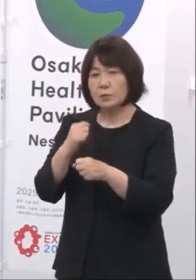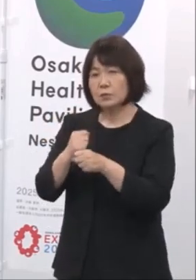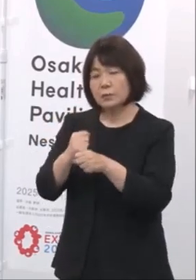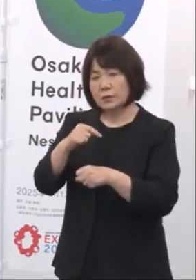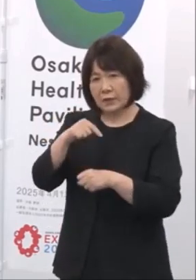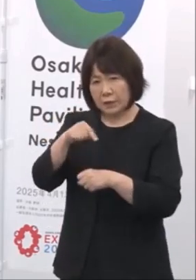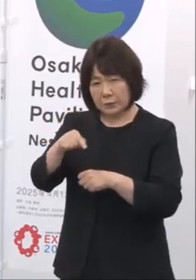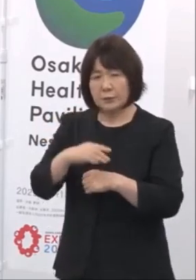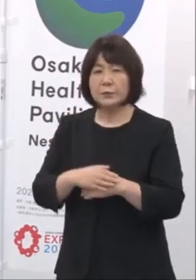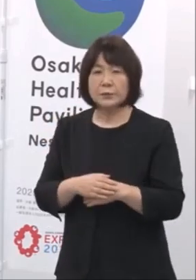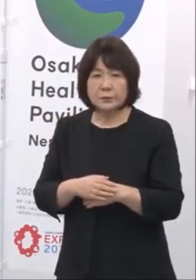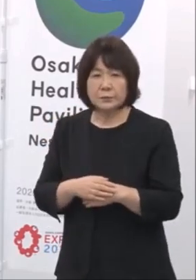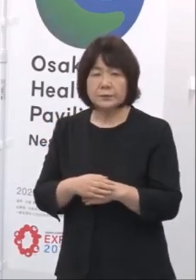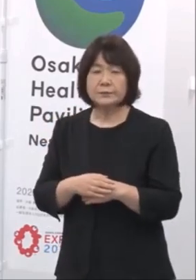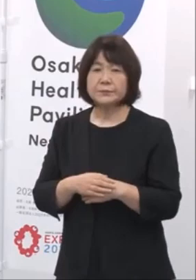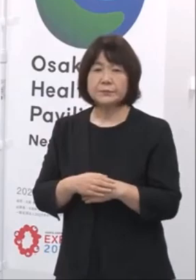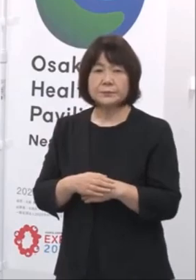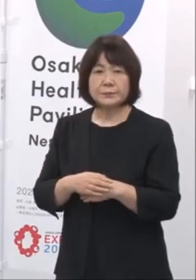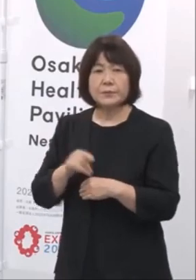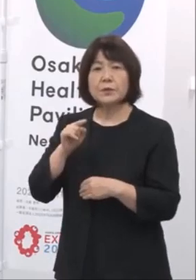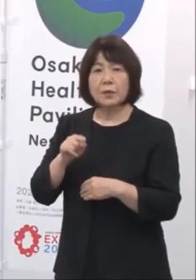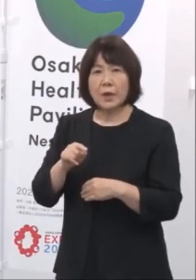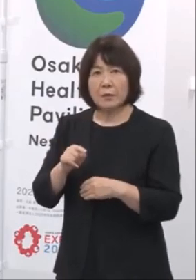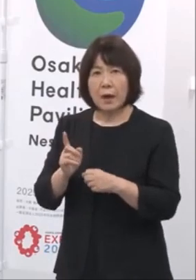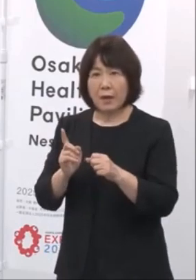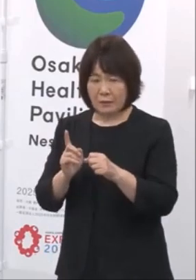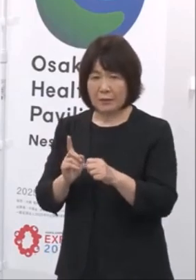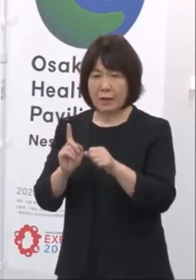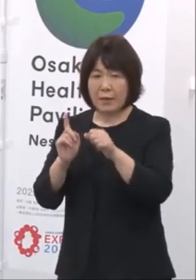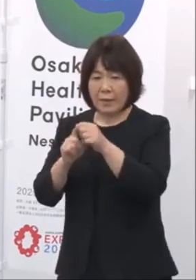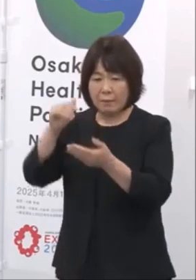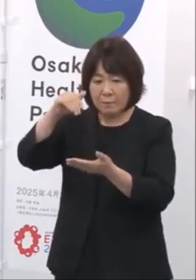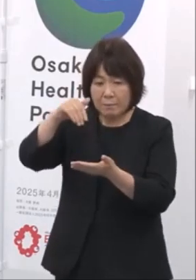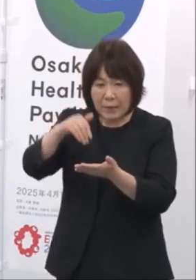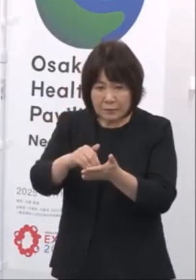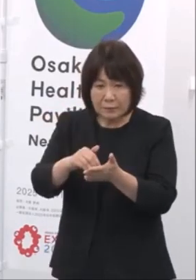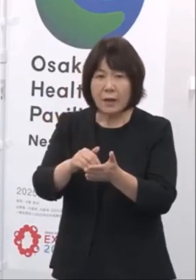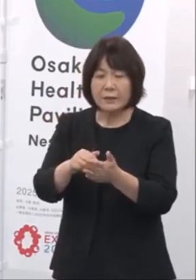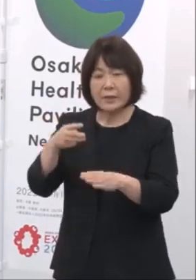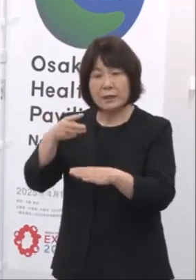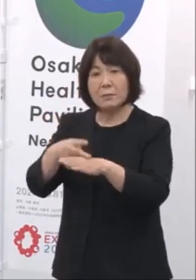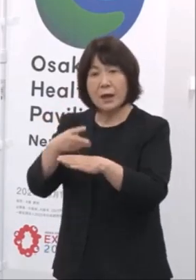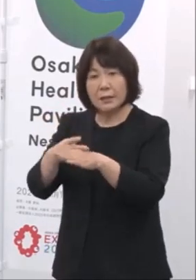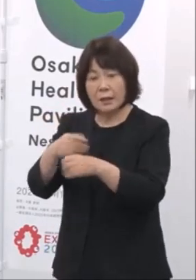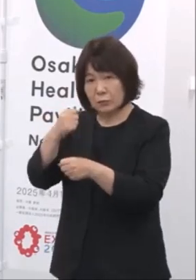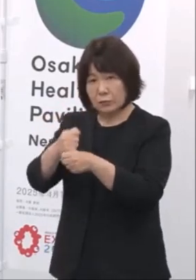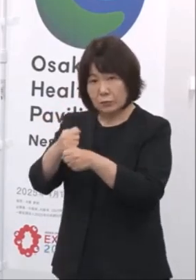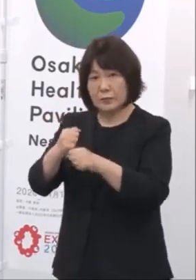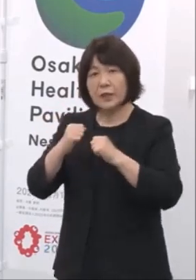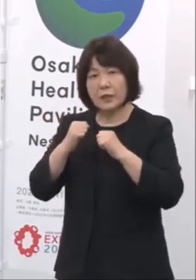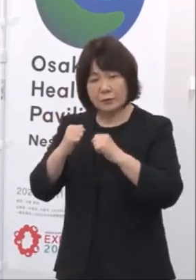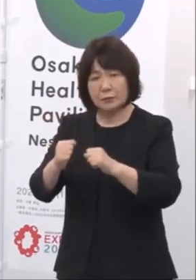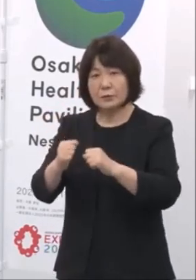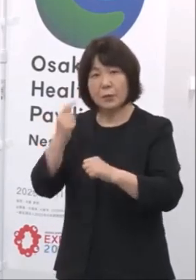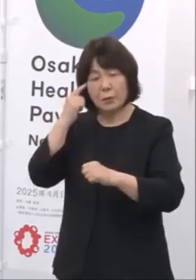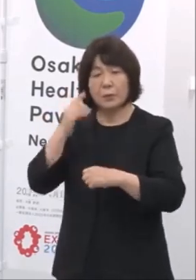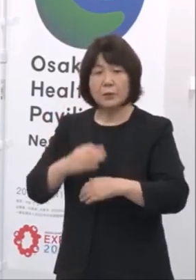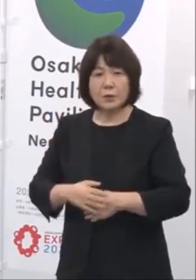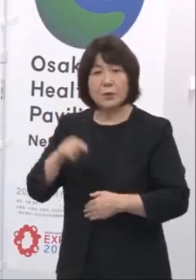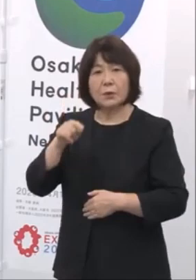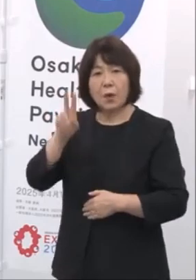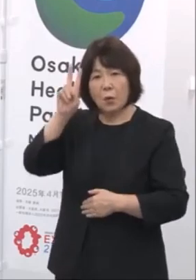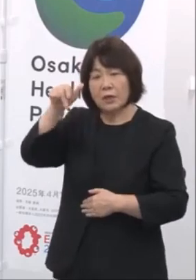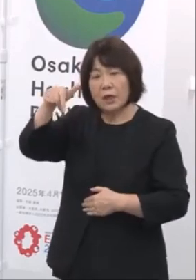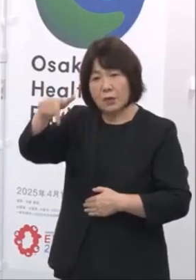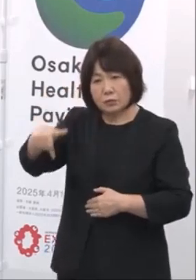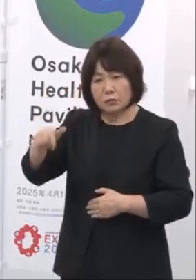くと、そしてそれはおおむね年内を目途にマニュアルを作って、協会としてマニュアルを作っていくということになると思います。またこれは大阪